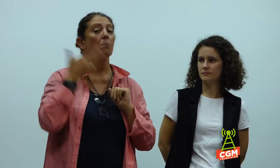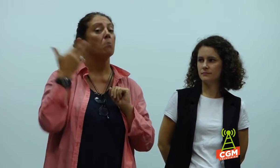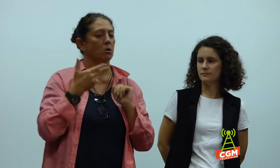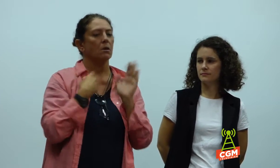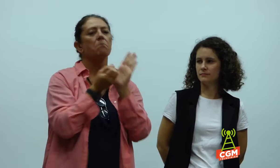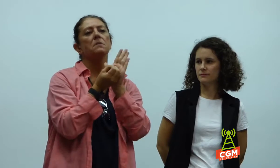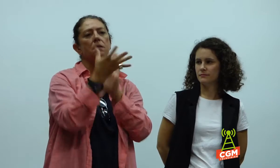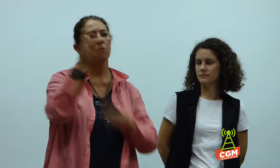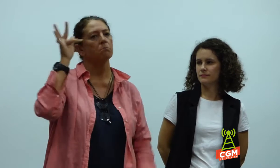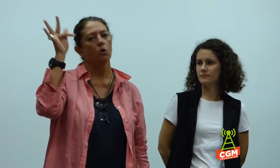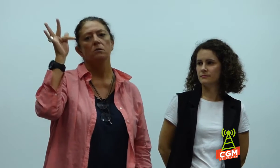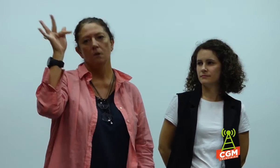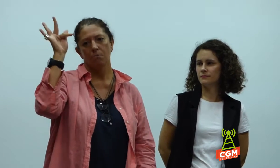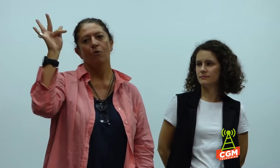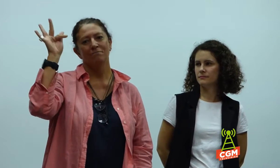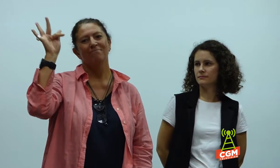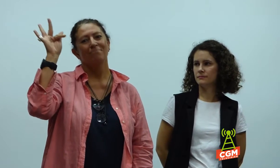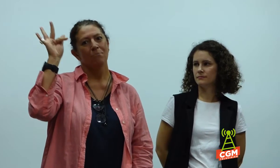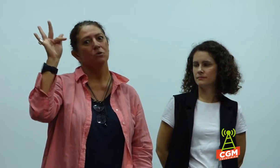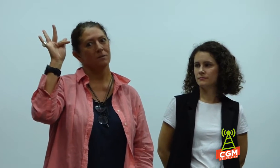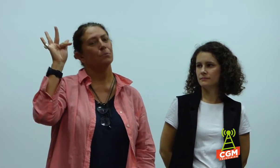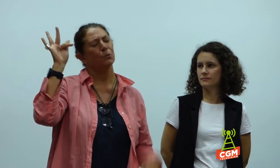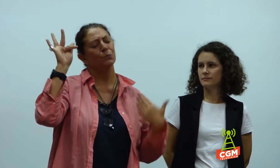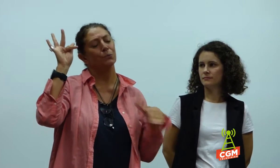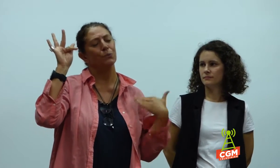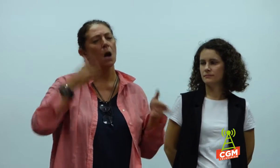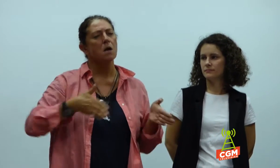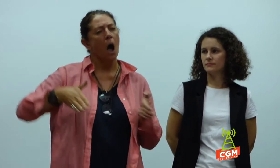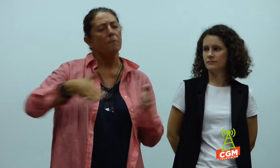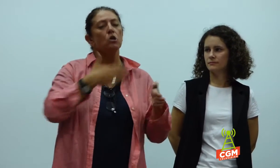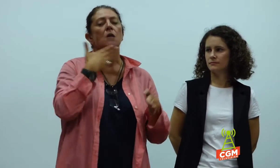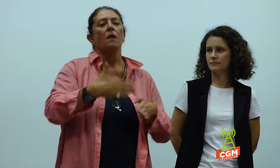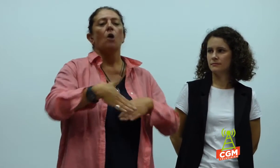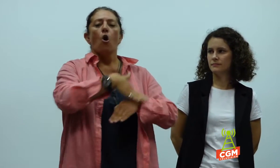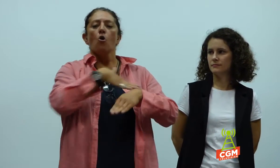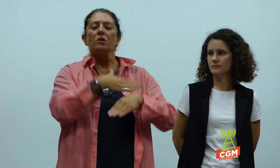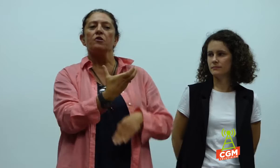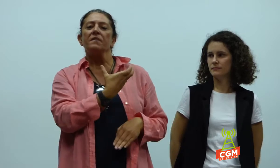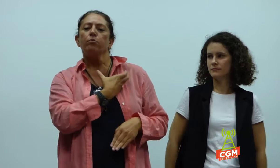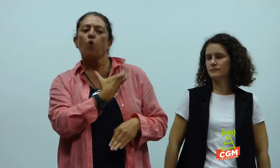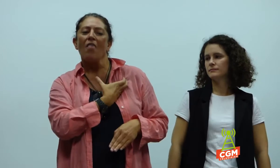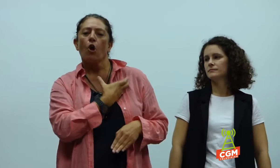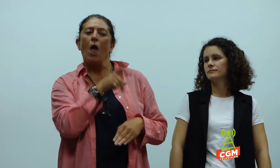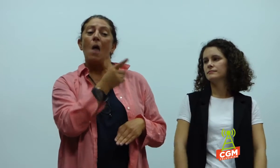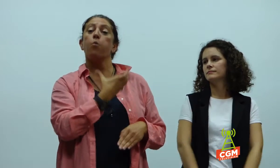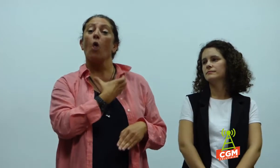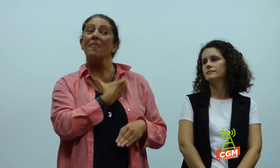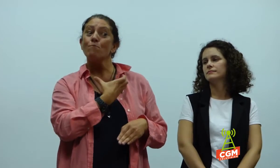países. Sí. Y eso ha sido un encuentro muy positivo, es un camino, un avance, para que